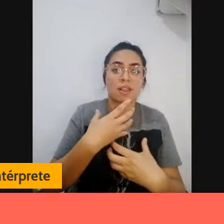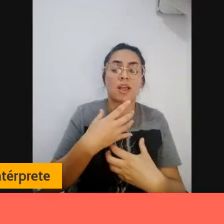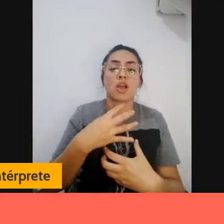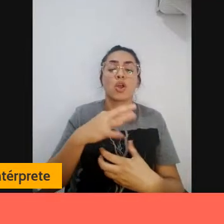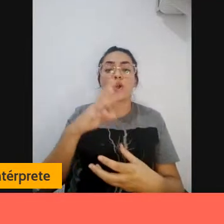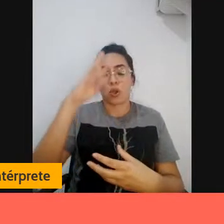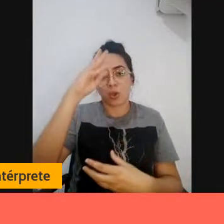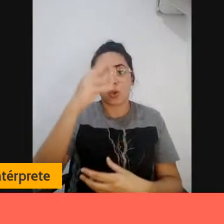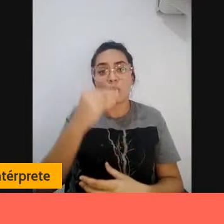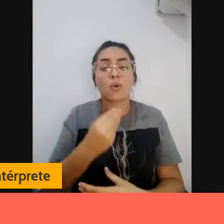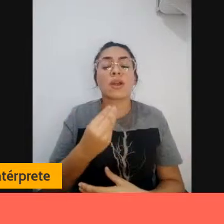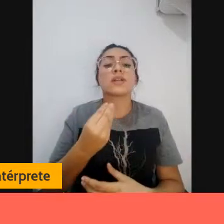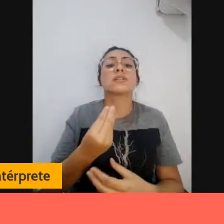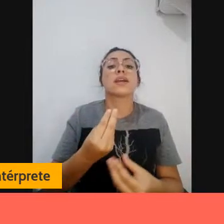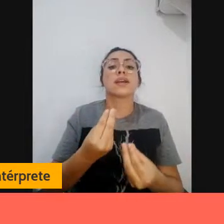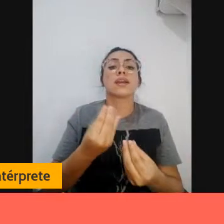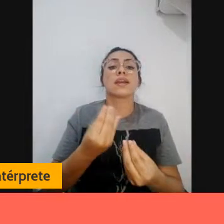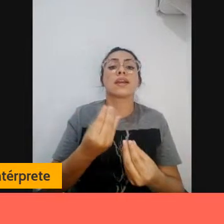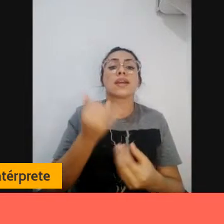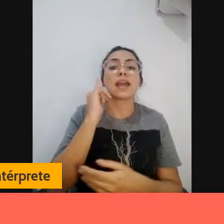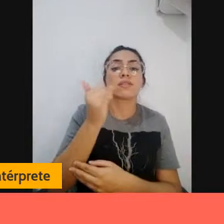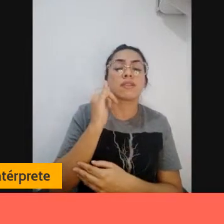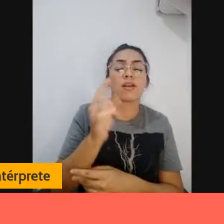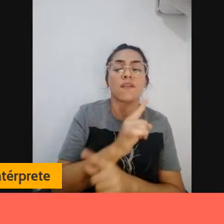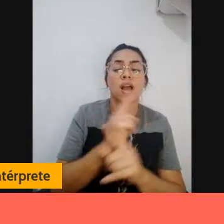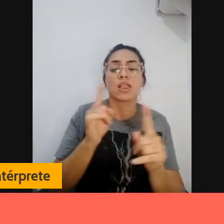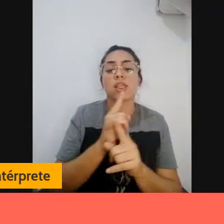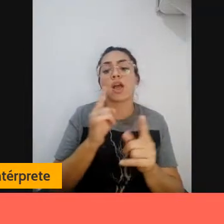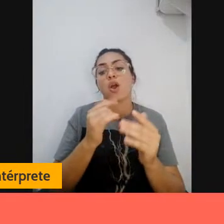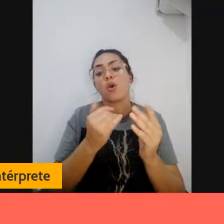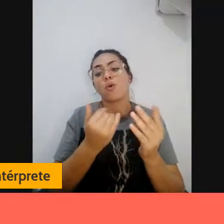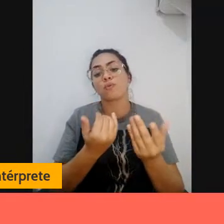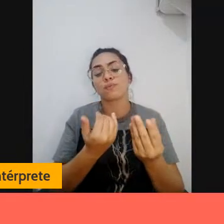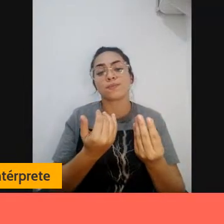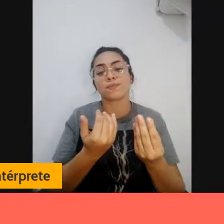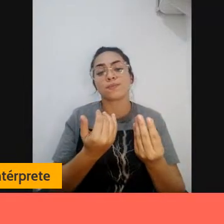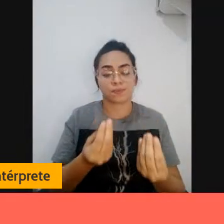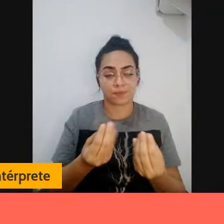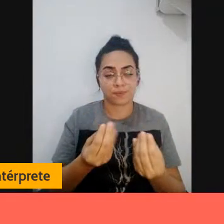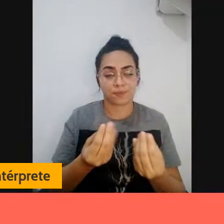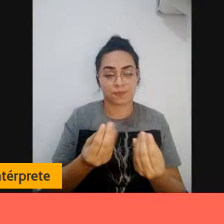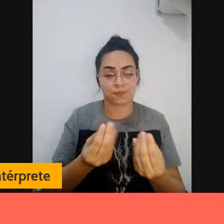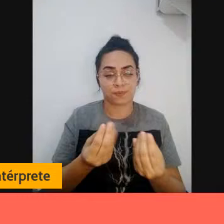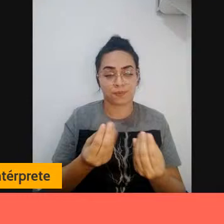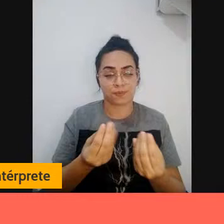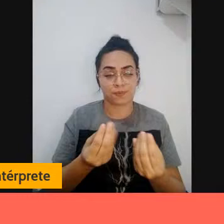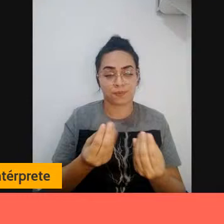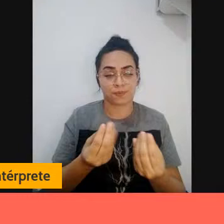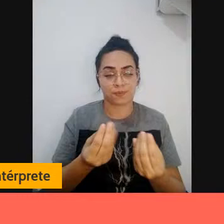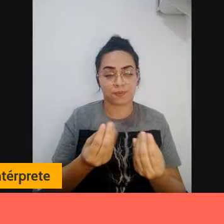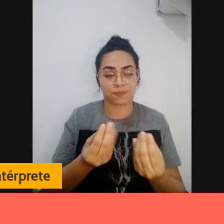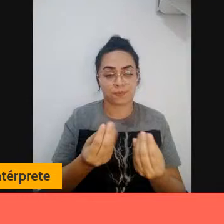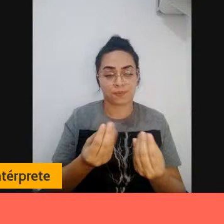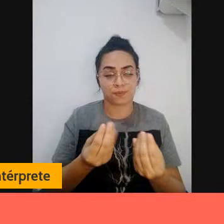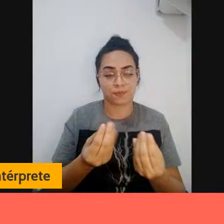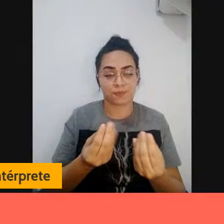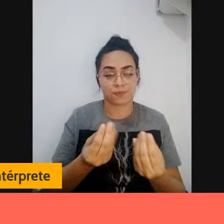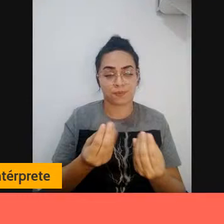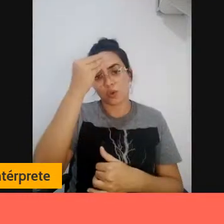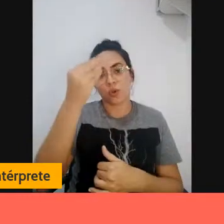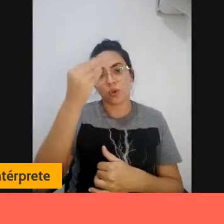as narrativas não são unívocas. É importante de se reconhecer